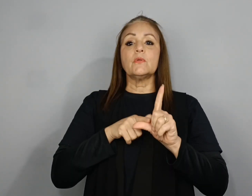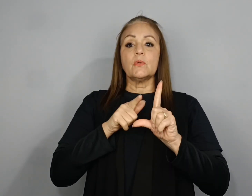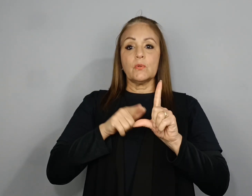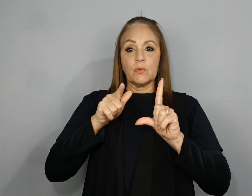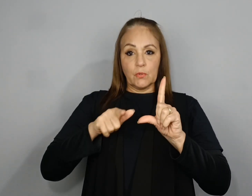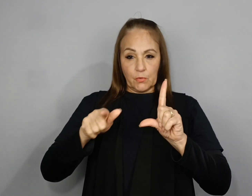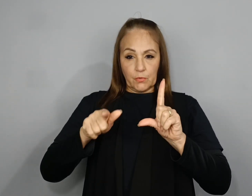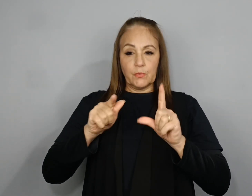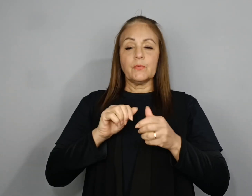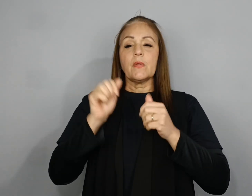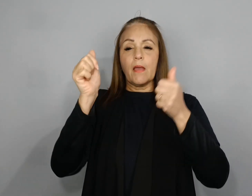Verificar imagem.